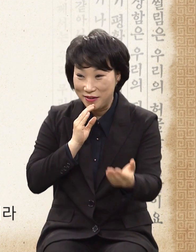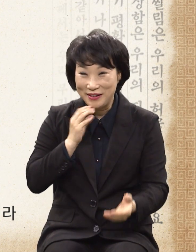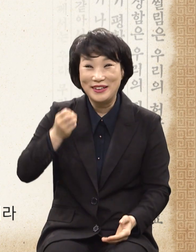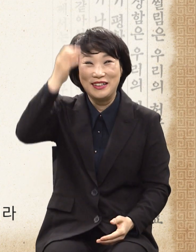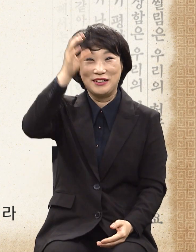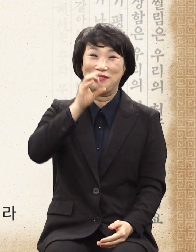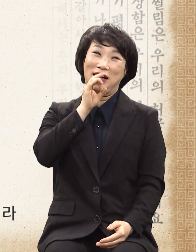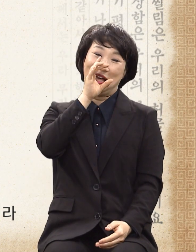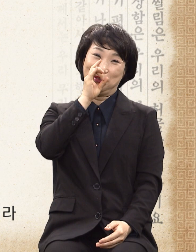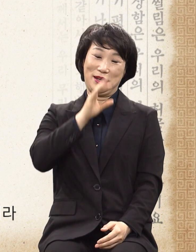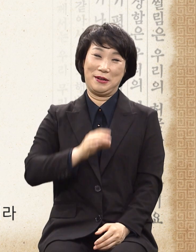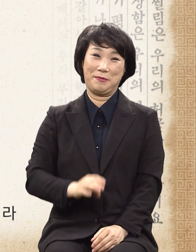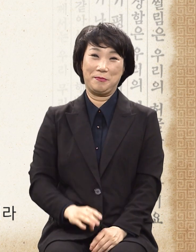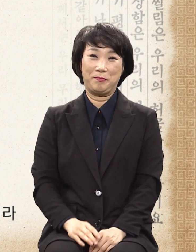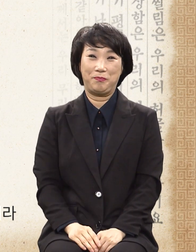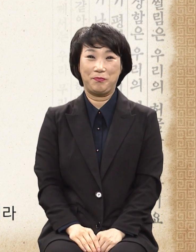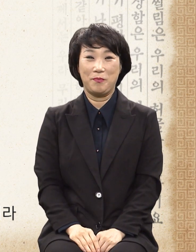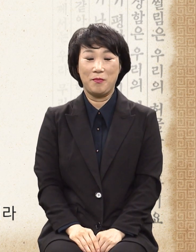안 됩니다.